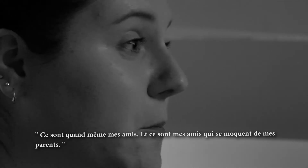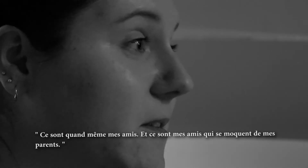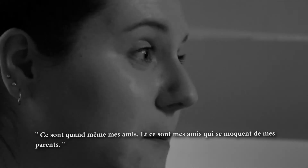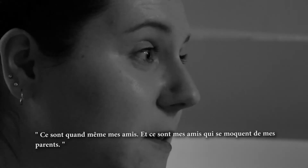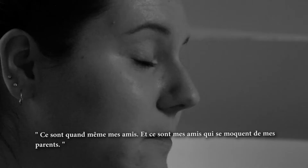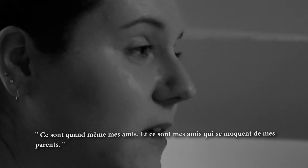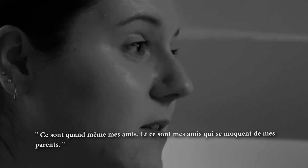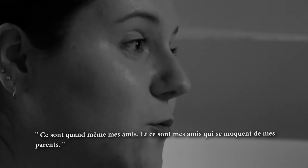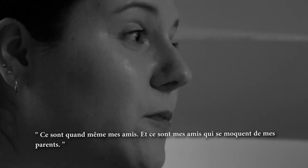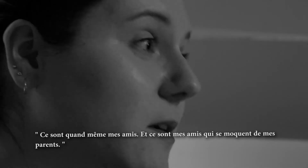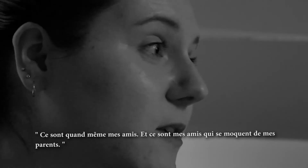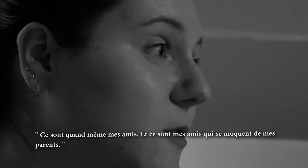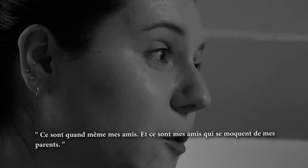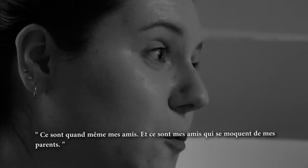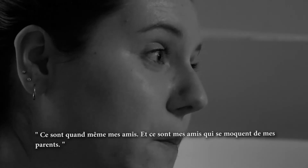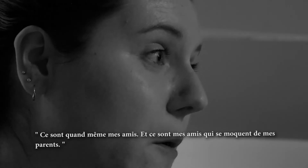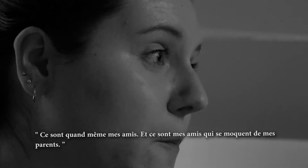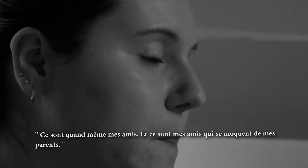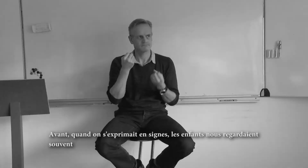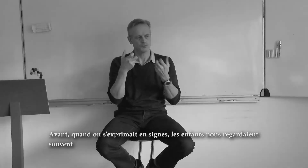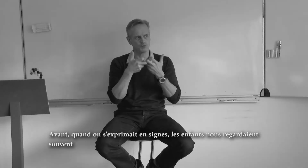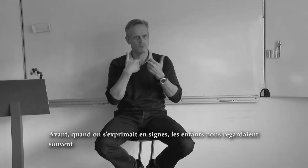quand même mes amis et ce sont mes amis qui se moquent de mes parents.